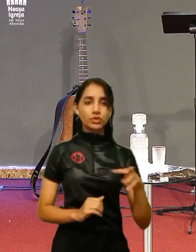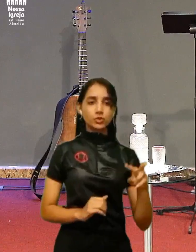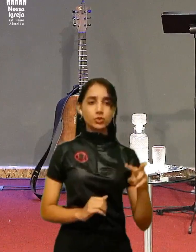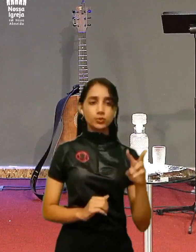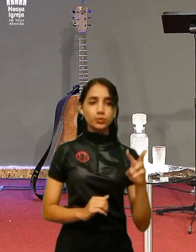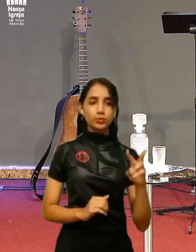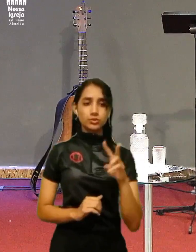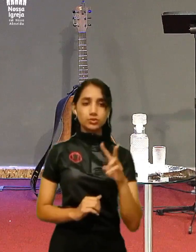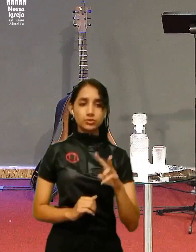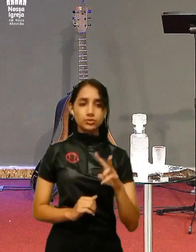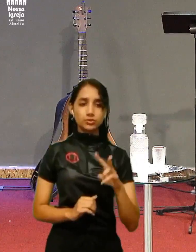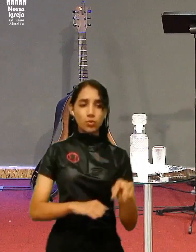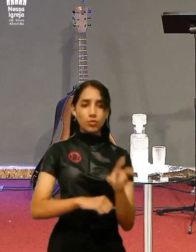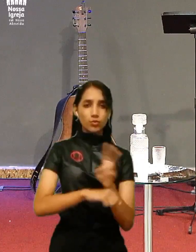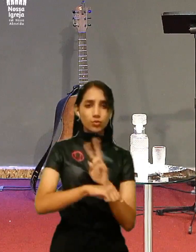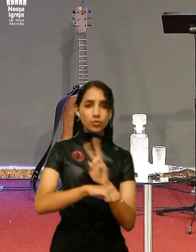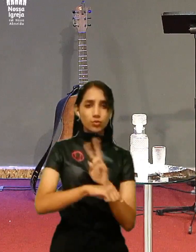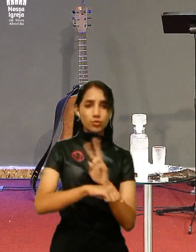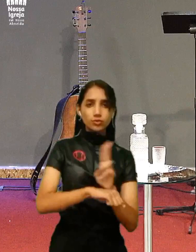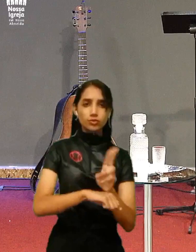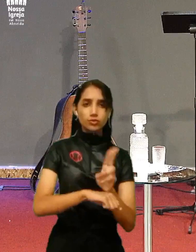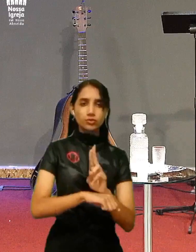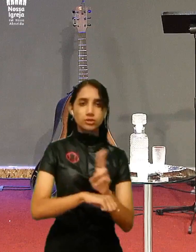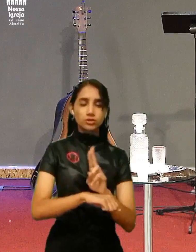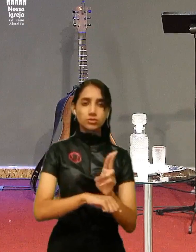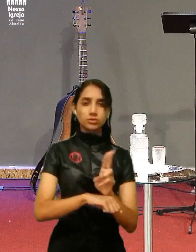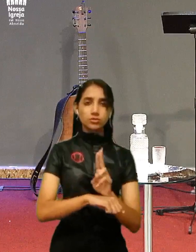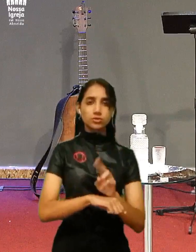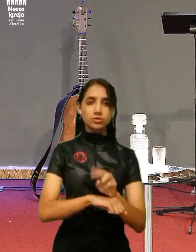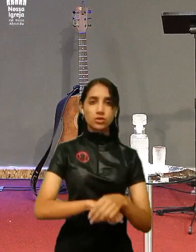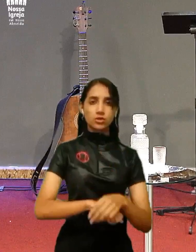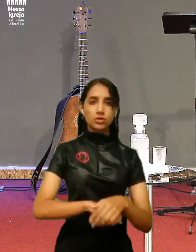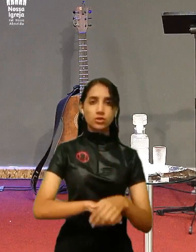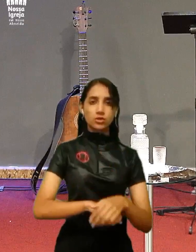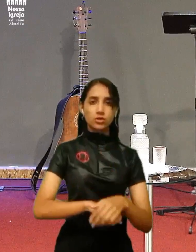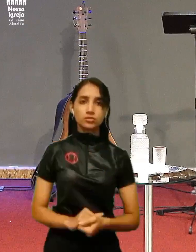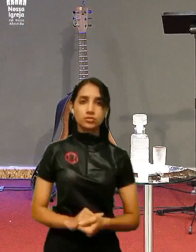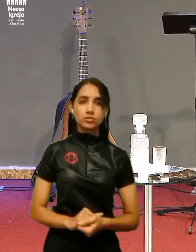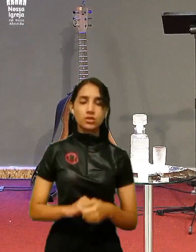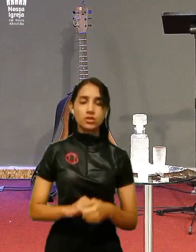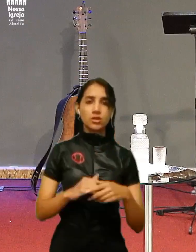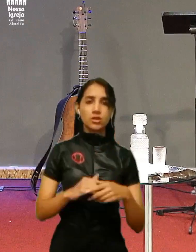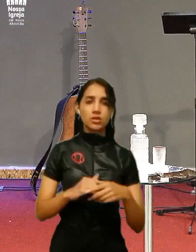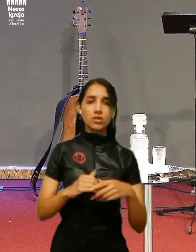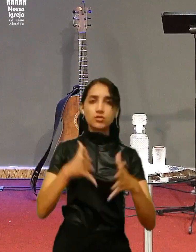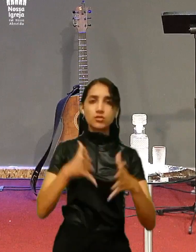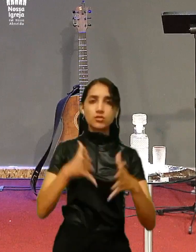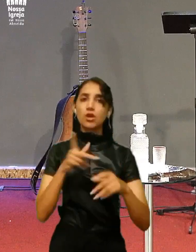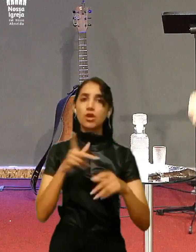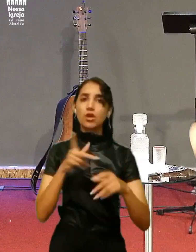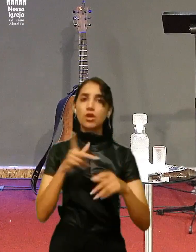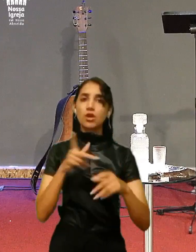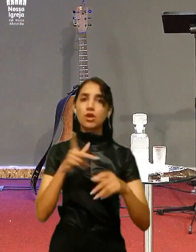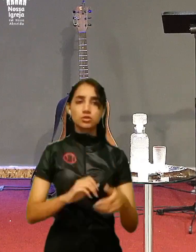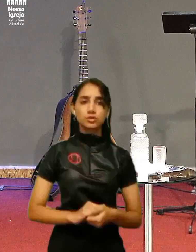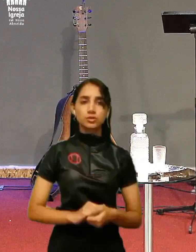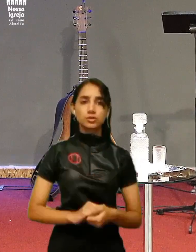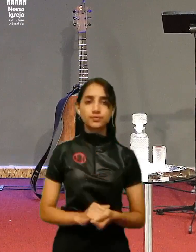de uma coisa terrível. Eu vou contar, alguns de vocês vão ouvir, vão se lembrar.